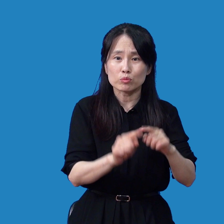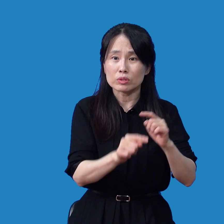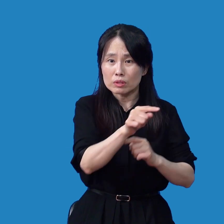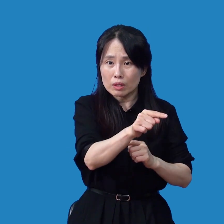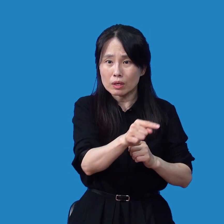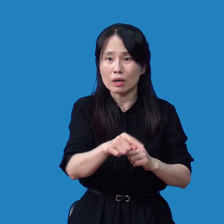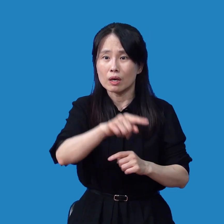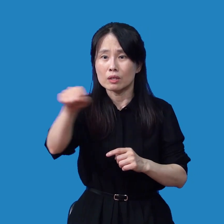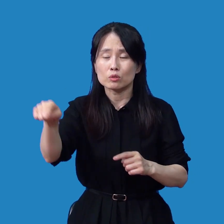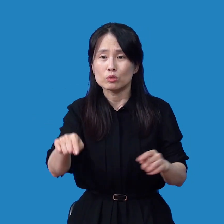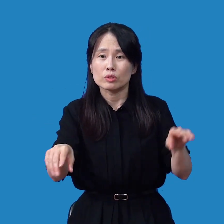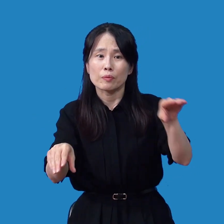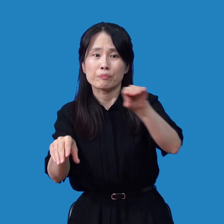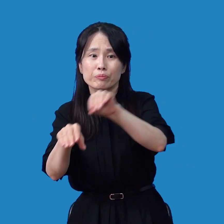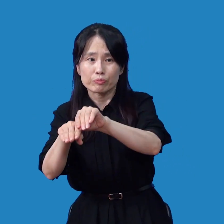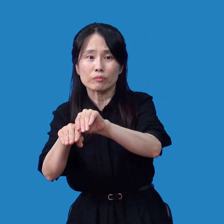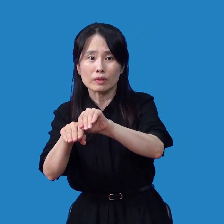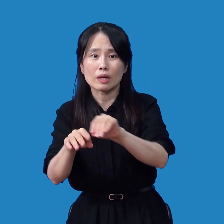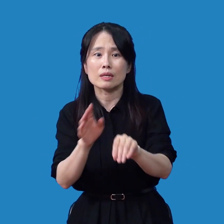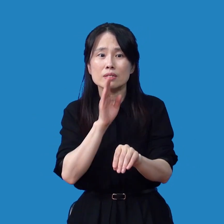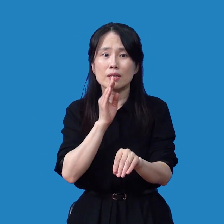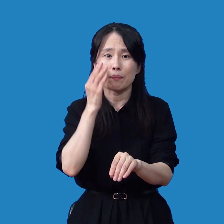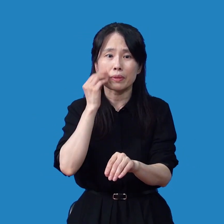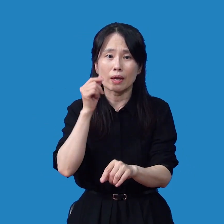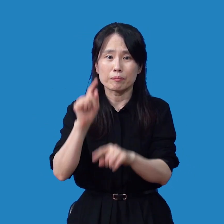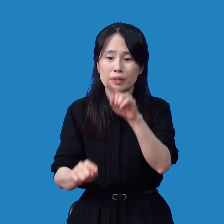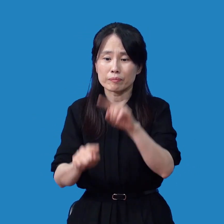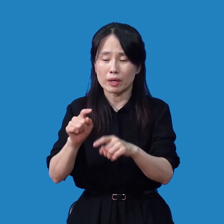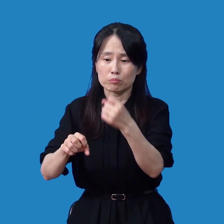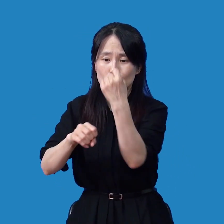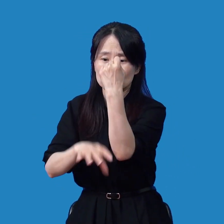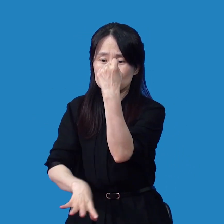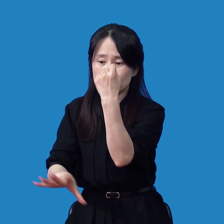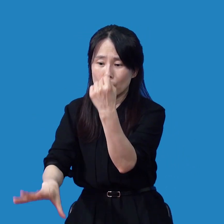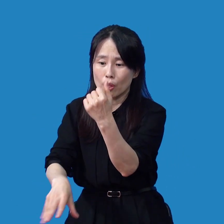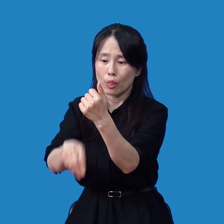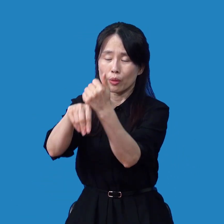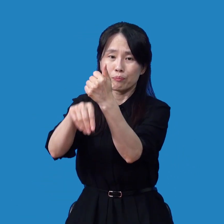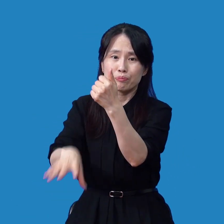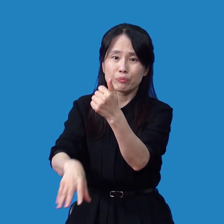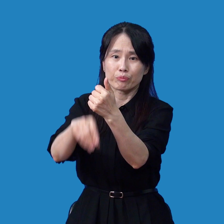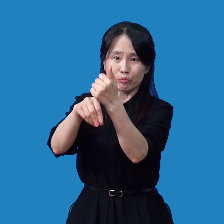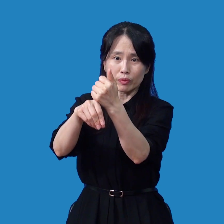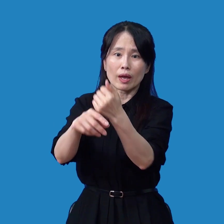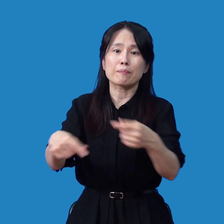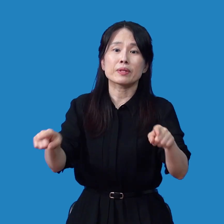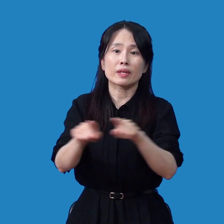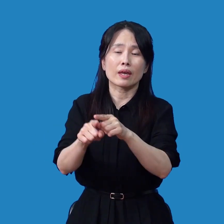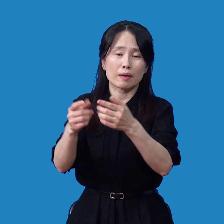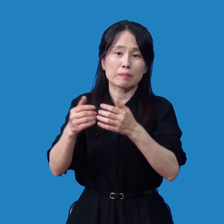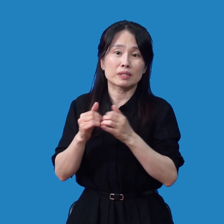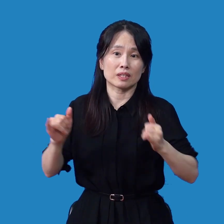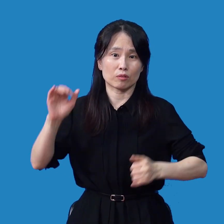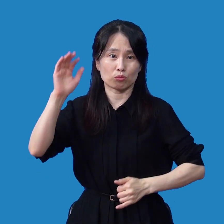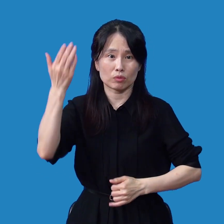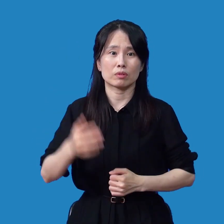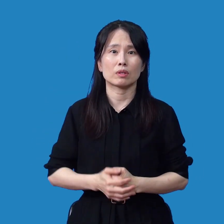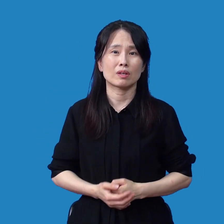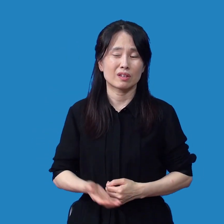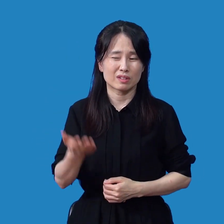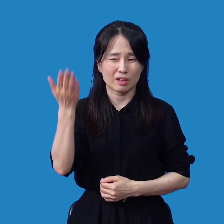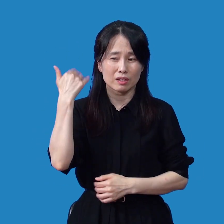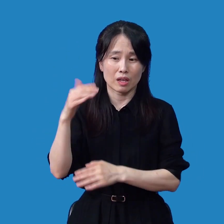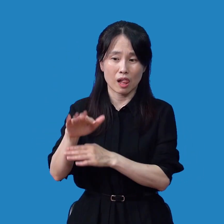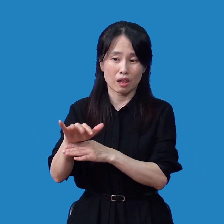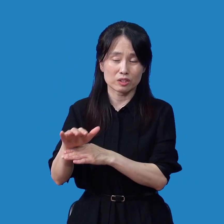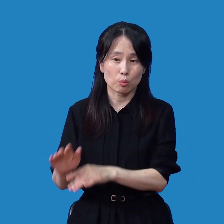중에 젖붙임이 되어 참 감람나무 뿌리에 진액을 함께 받는 자가 되었은즉. 옛날